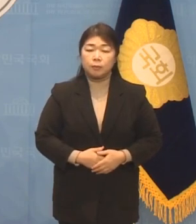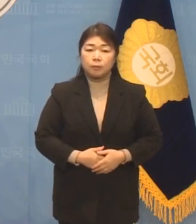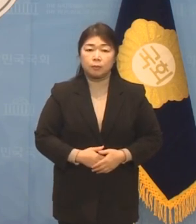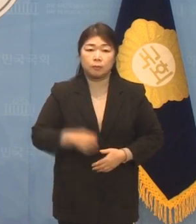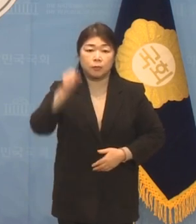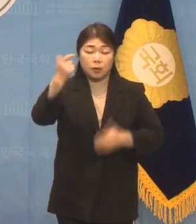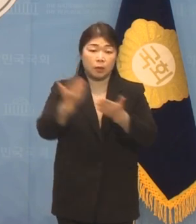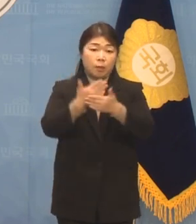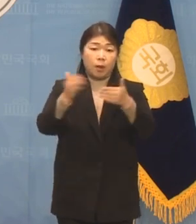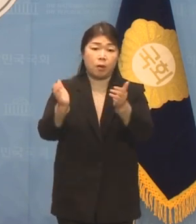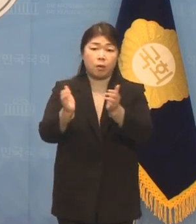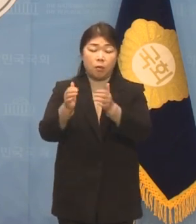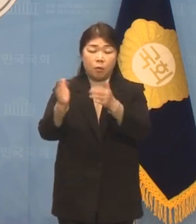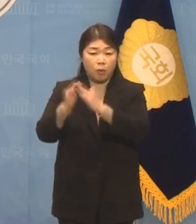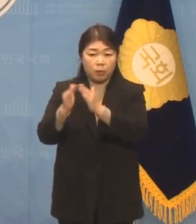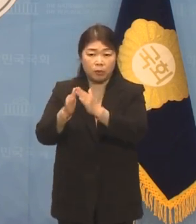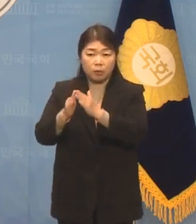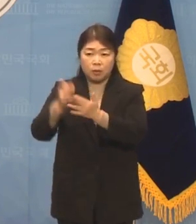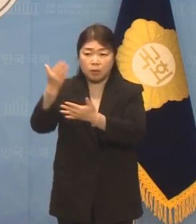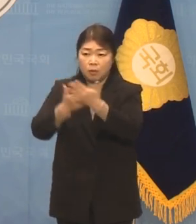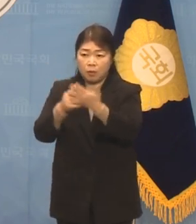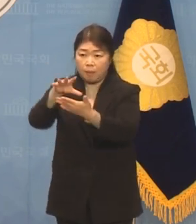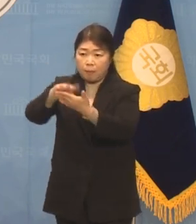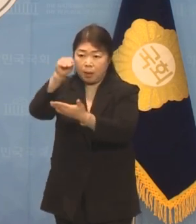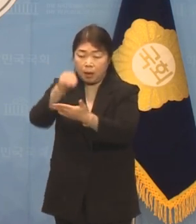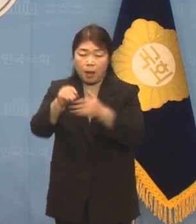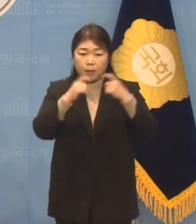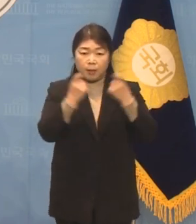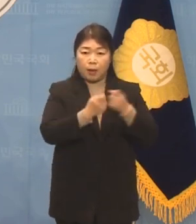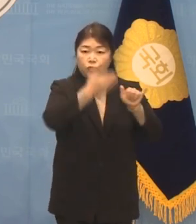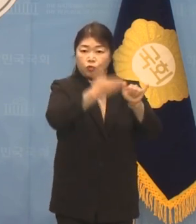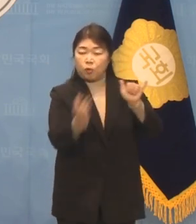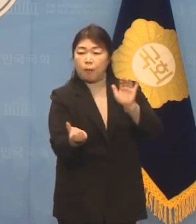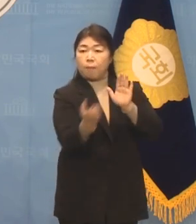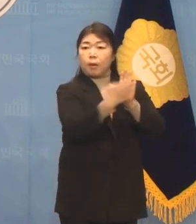영상을 복붙해서 개인 유튜브에도 올린 것입니다.